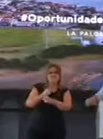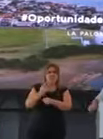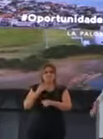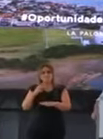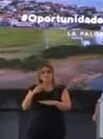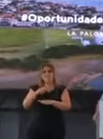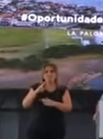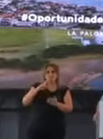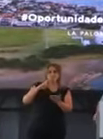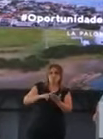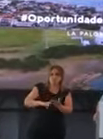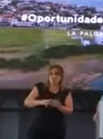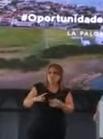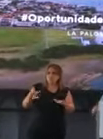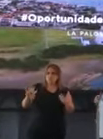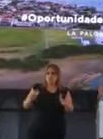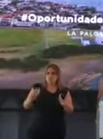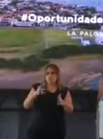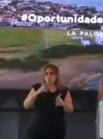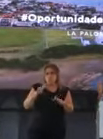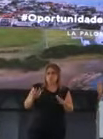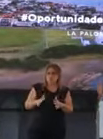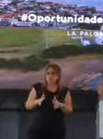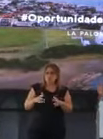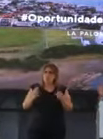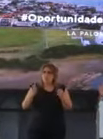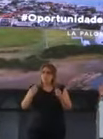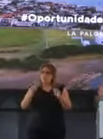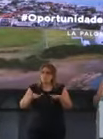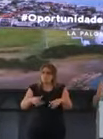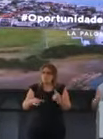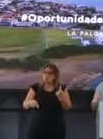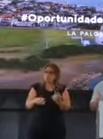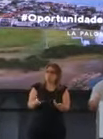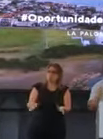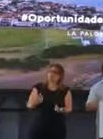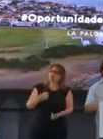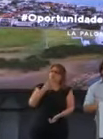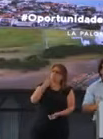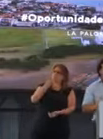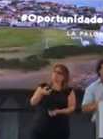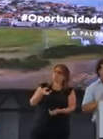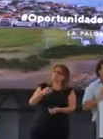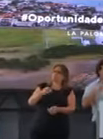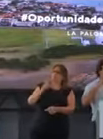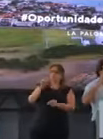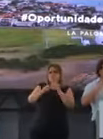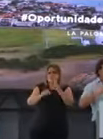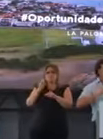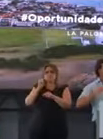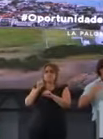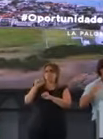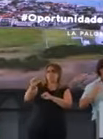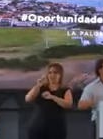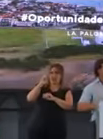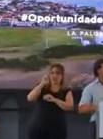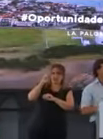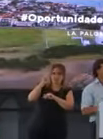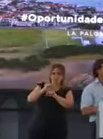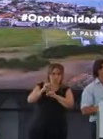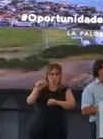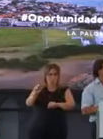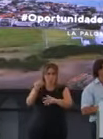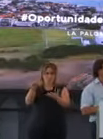de achique. Digo, ¿por qué gente inteligente, gente capaz, está con